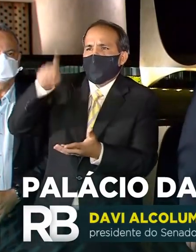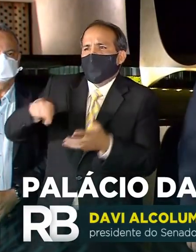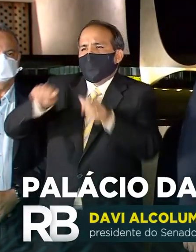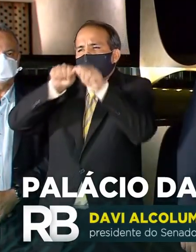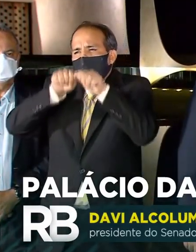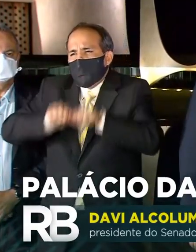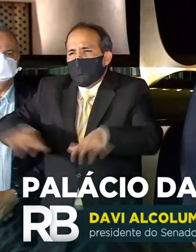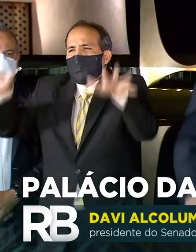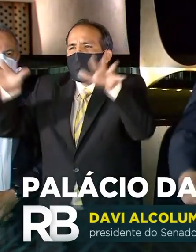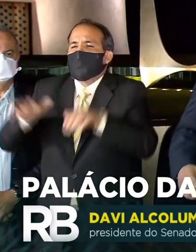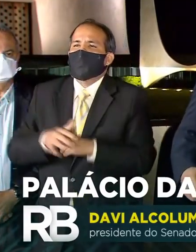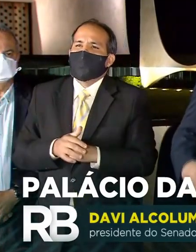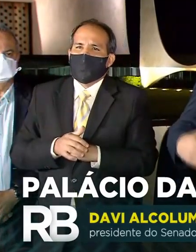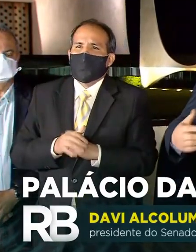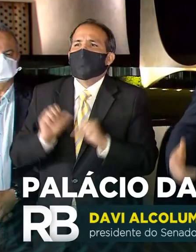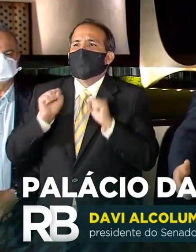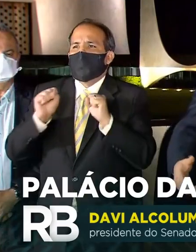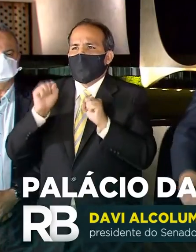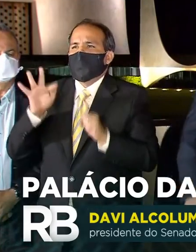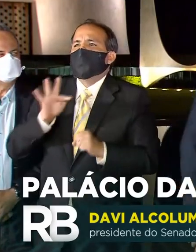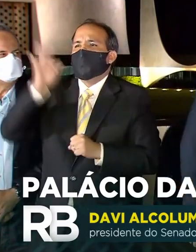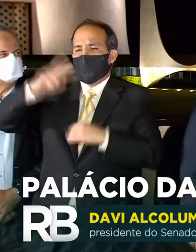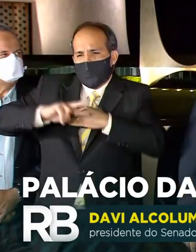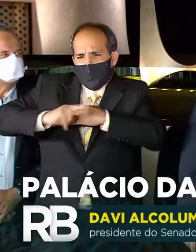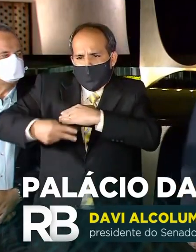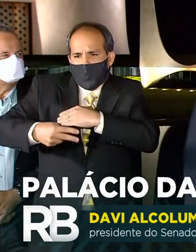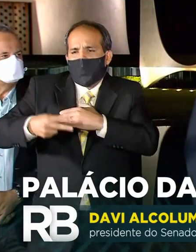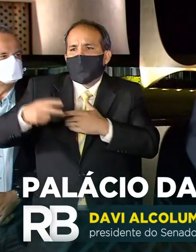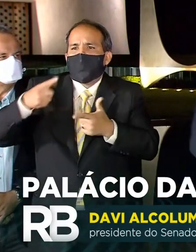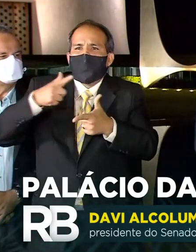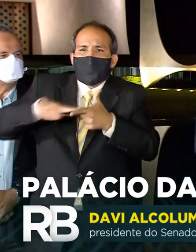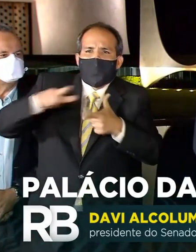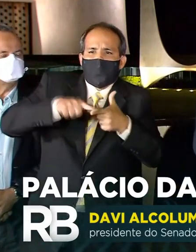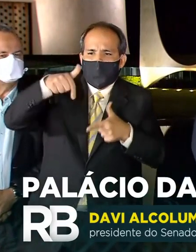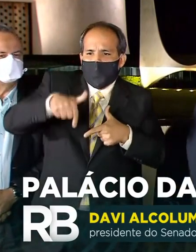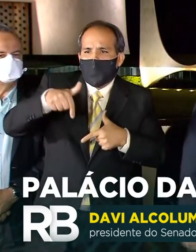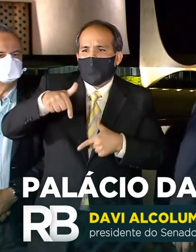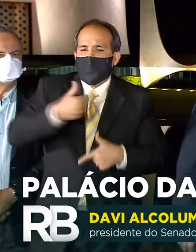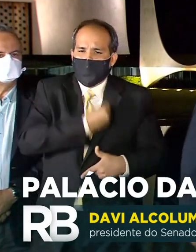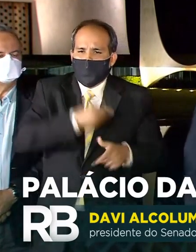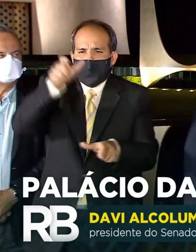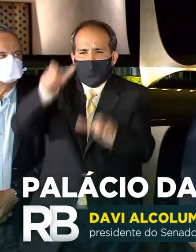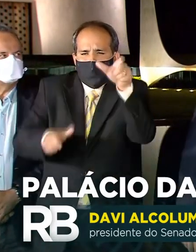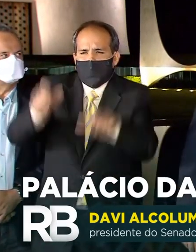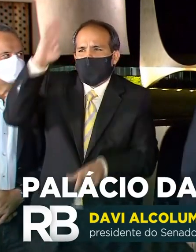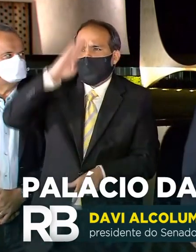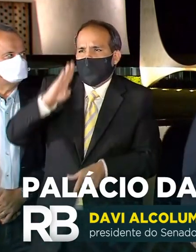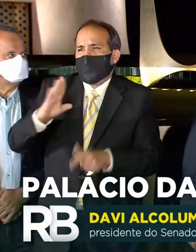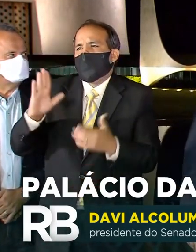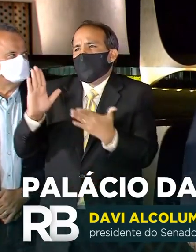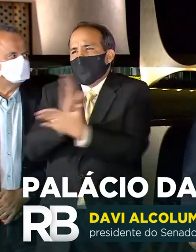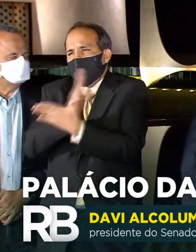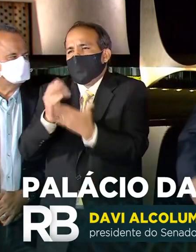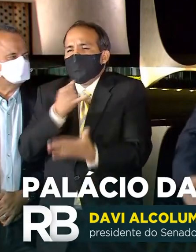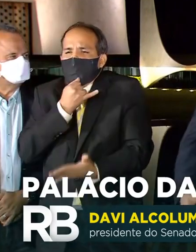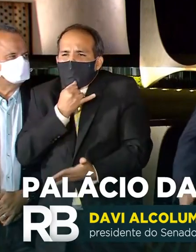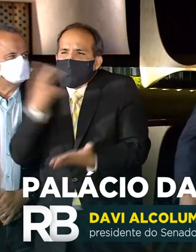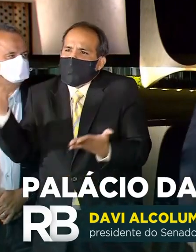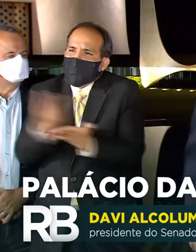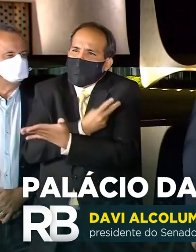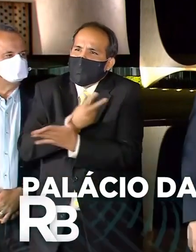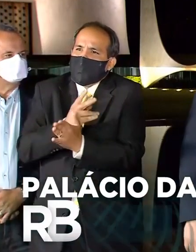pandemia que trarão consequências na vida dos brasileiros e, infelizmente, já ceifaram a vida de mais de 100